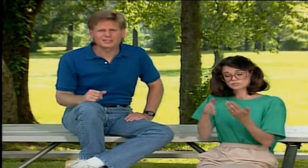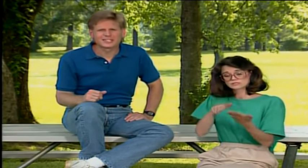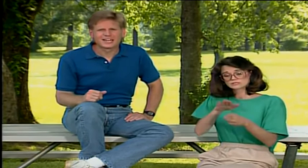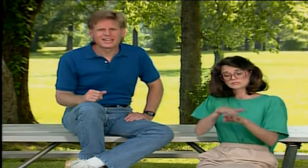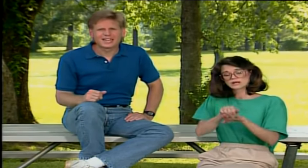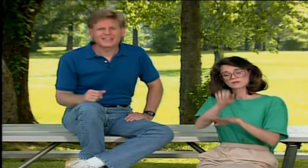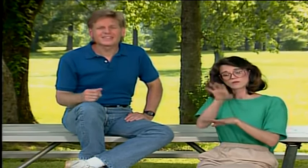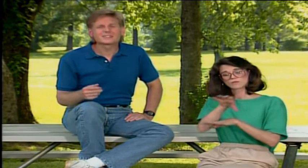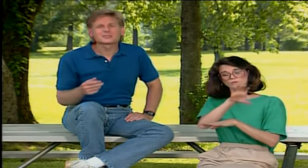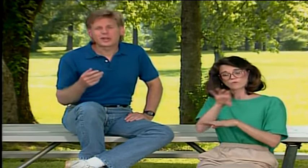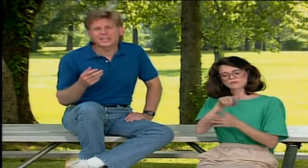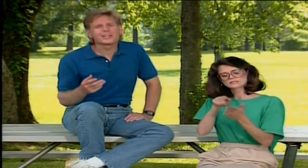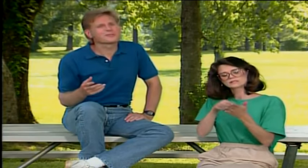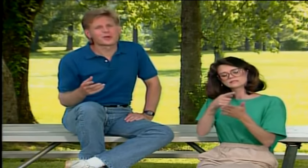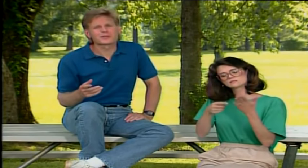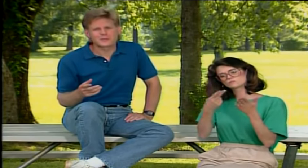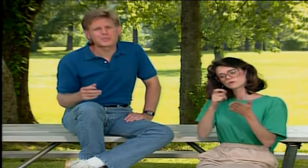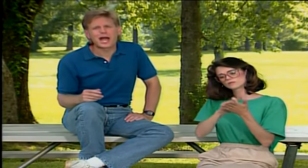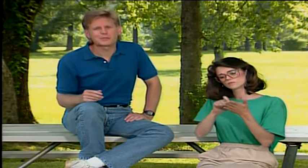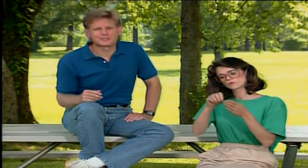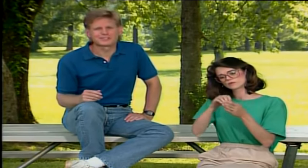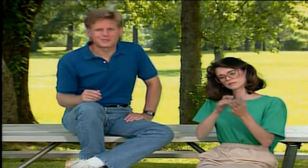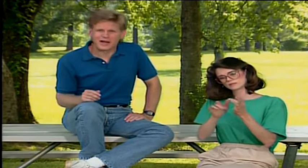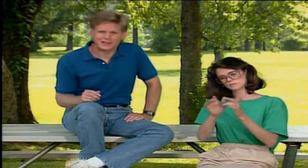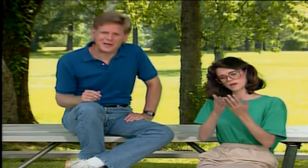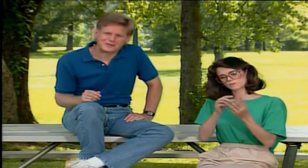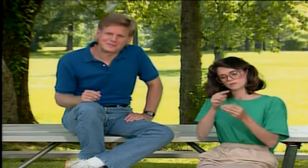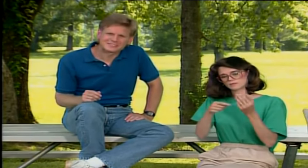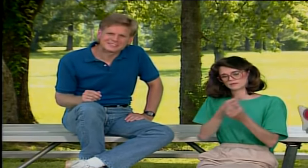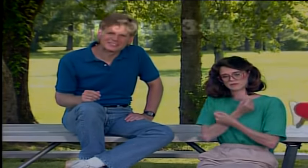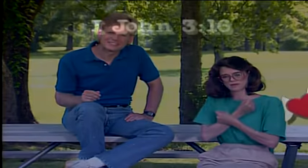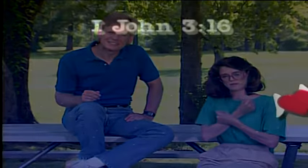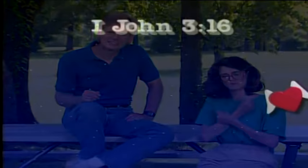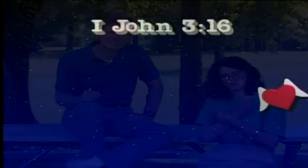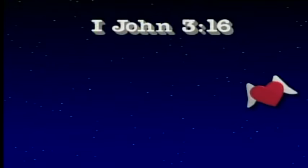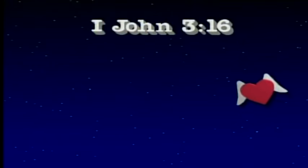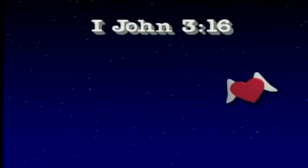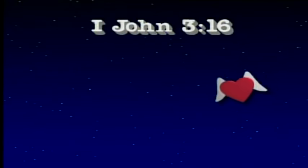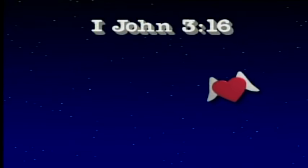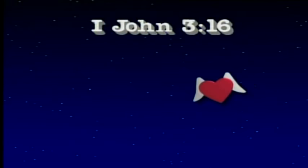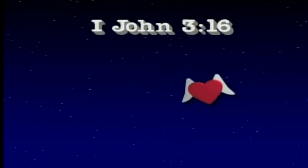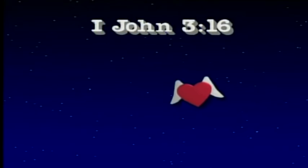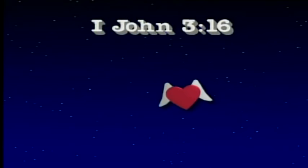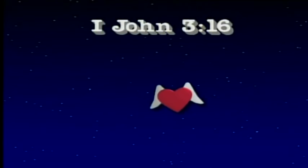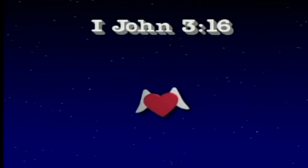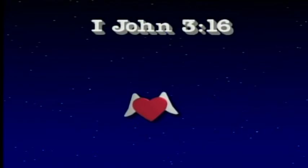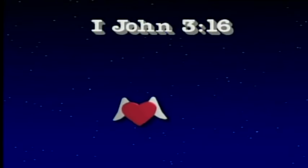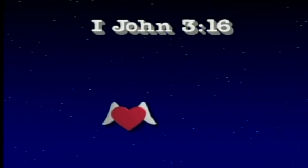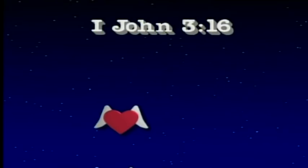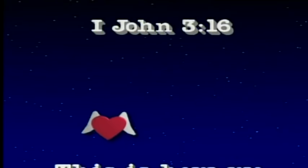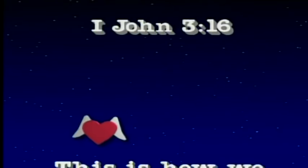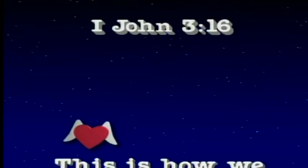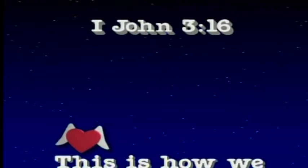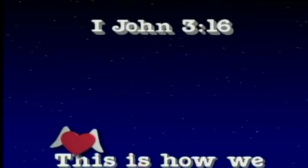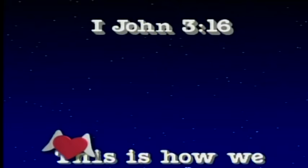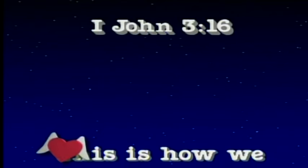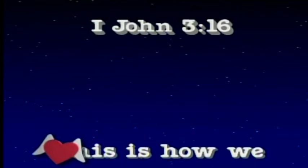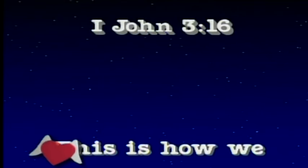cruz. Y esto es lo que él escribió en la Biblia acerca del amor. Primera de Juan 3,